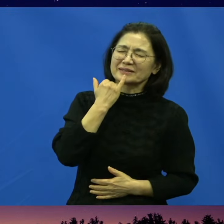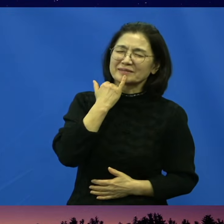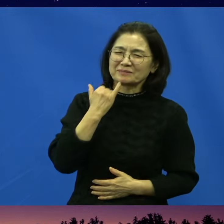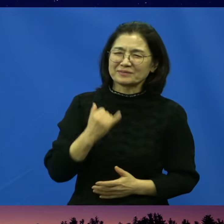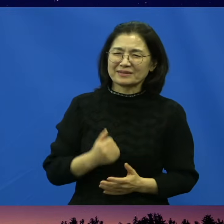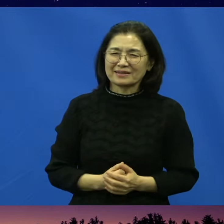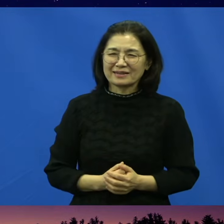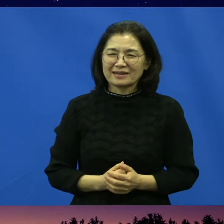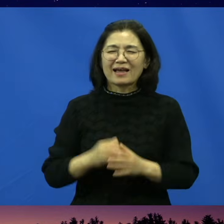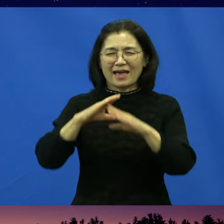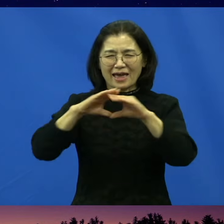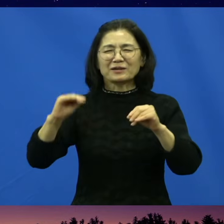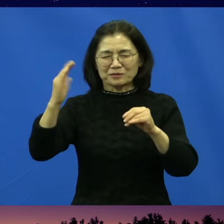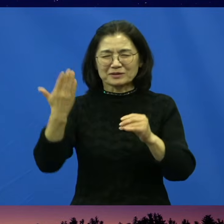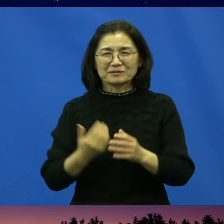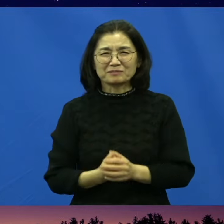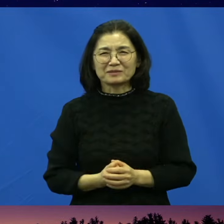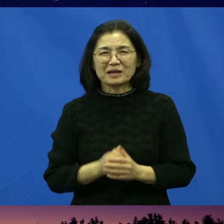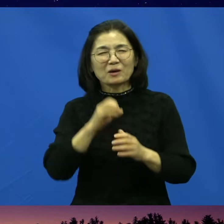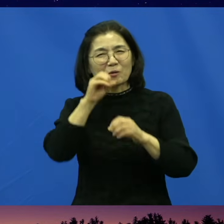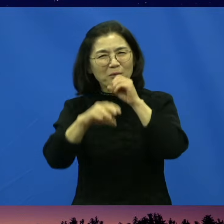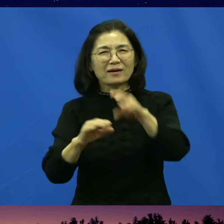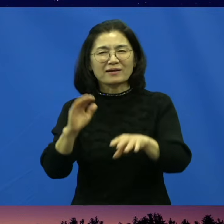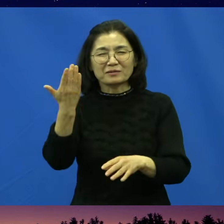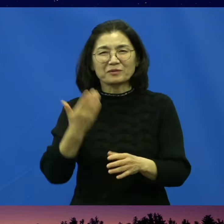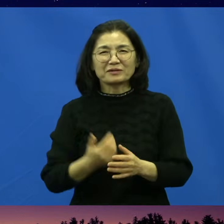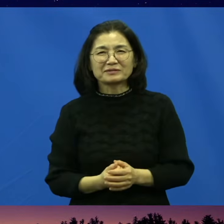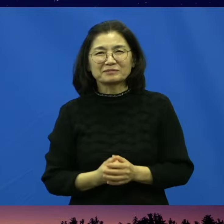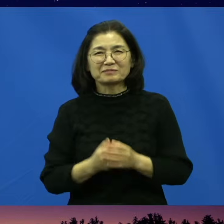네, 감사합니다. 네,